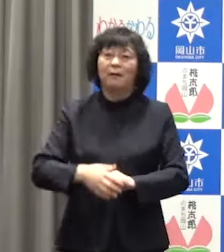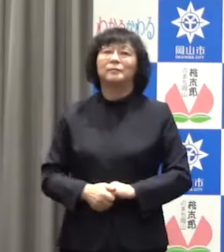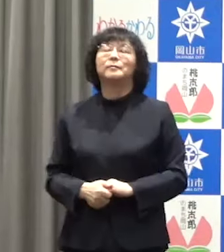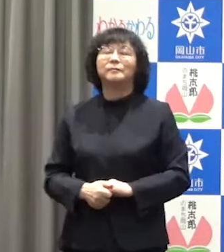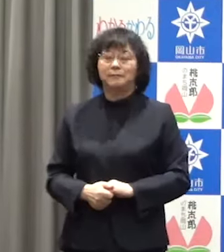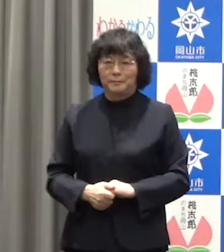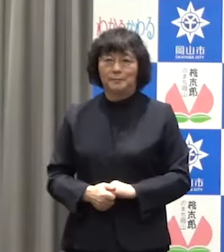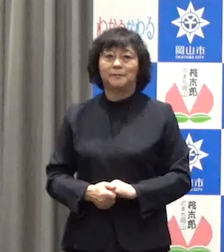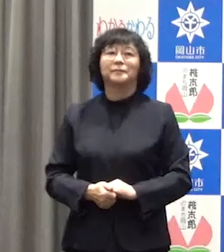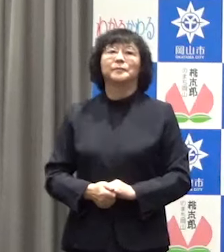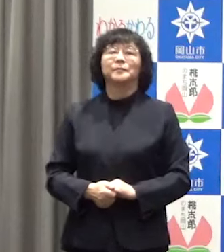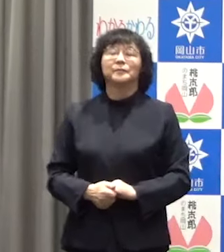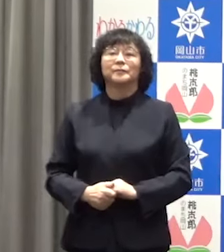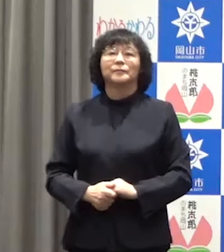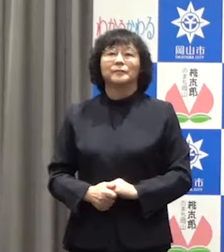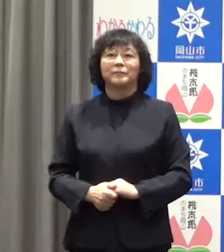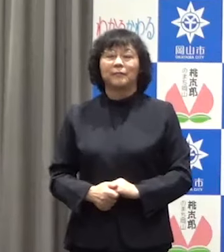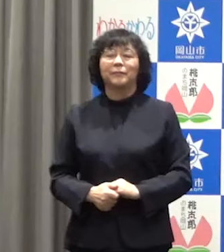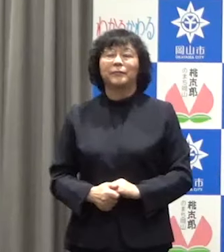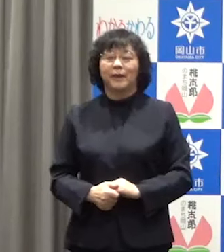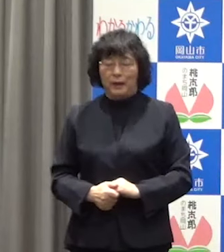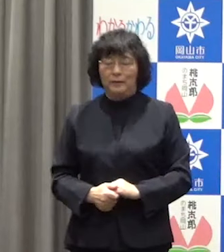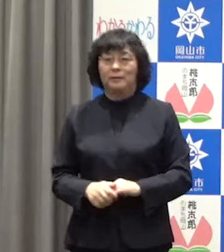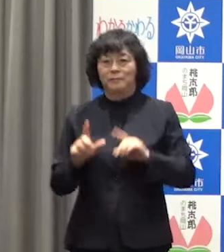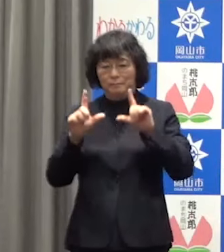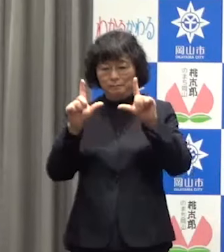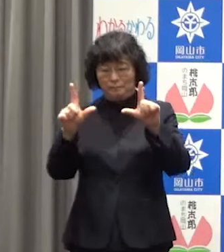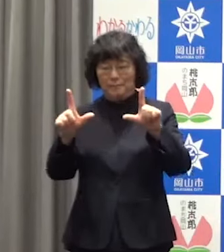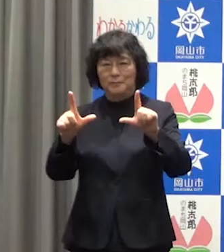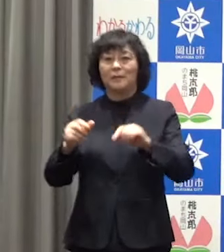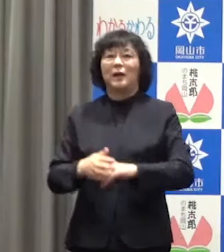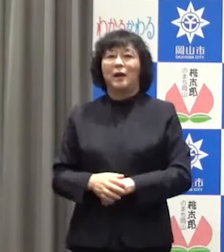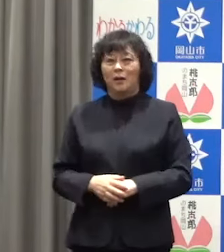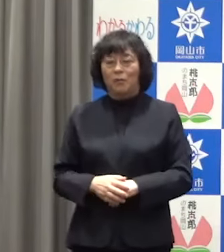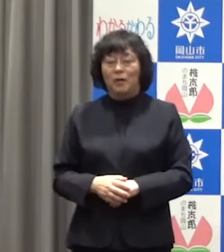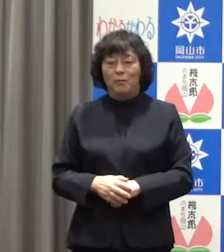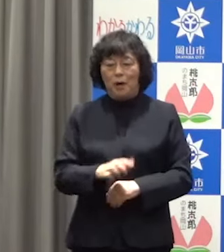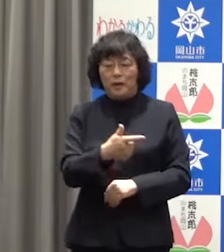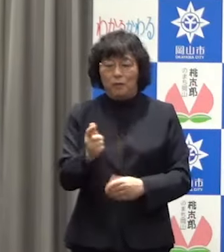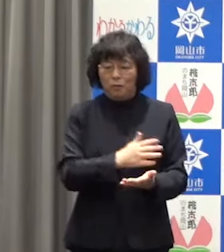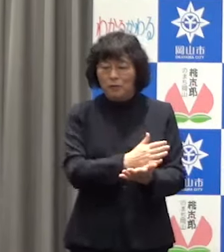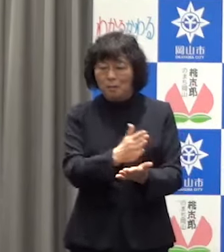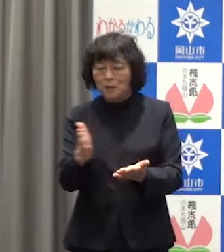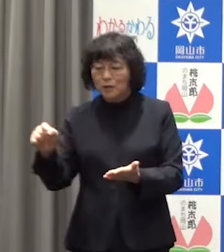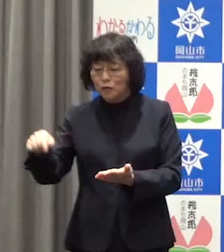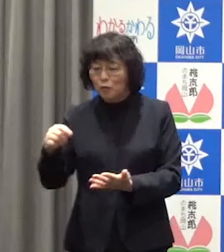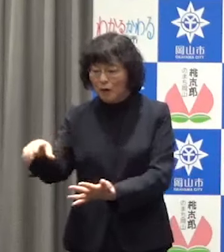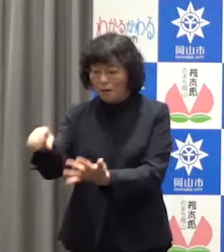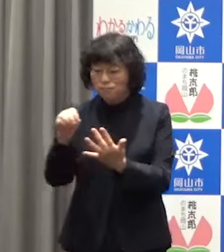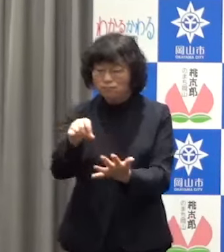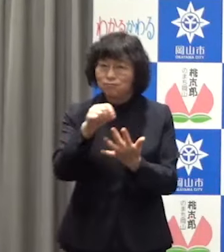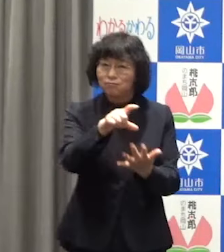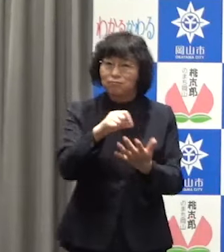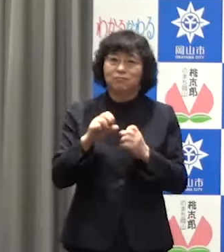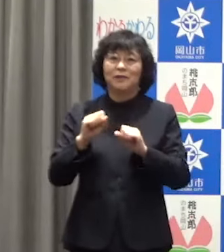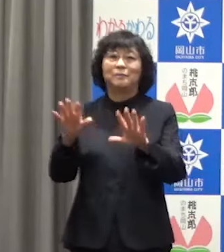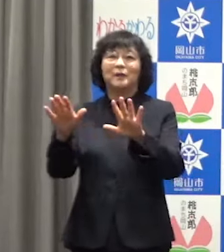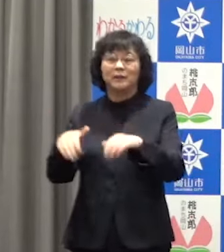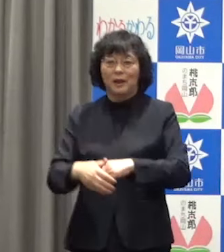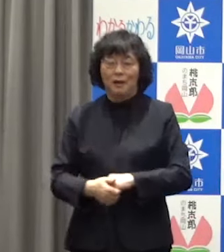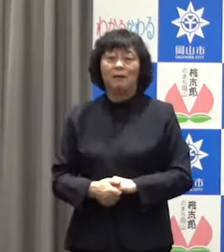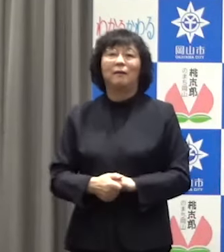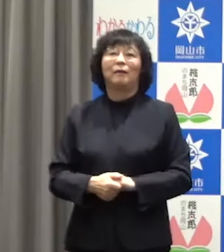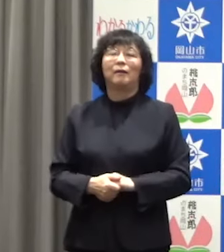さまざまな範囲になっております。 ちょっと待ってくださいね。業務範囲